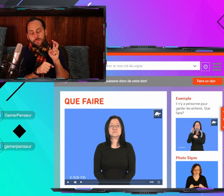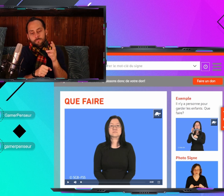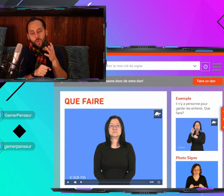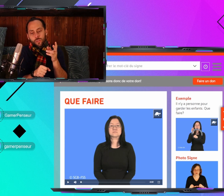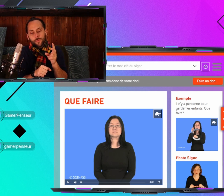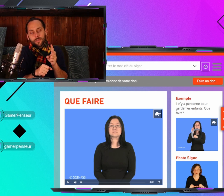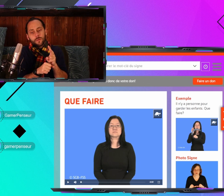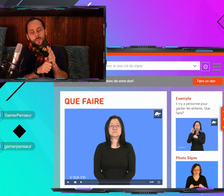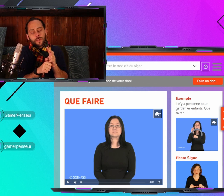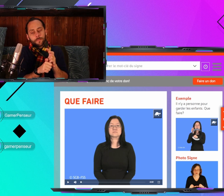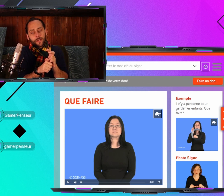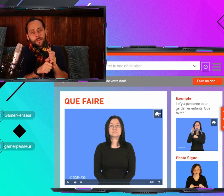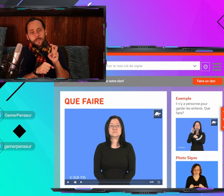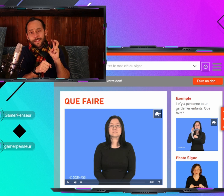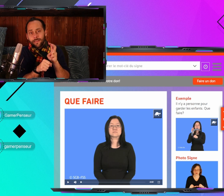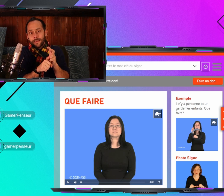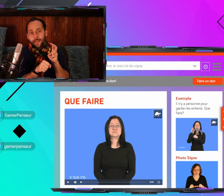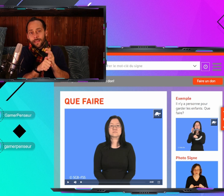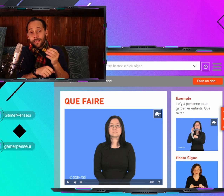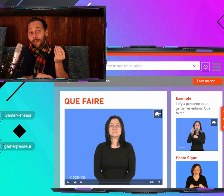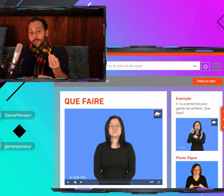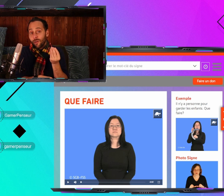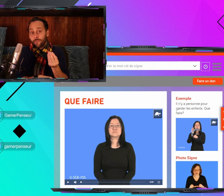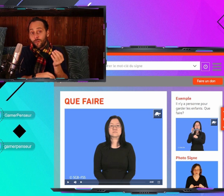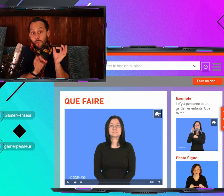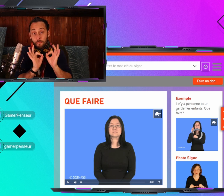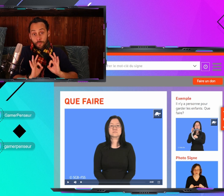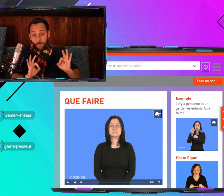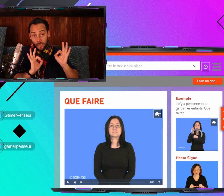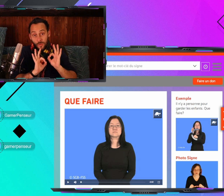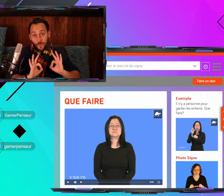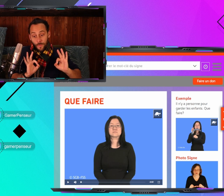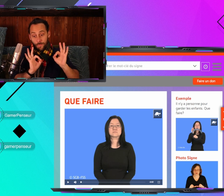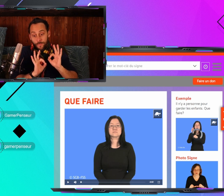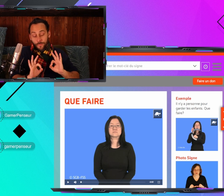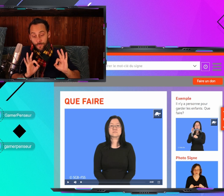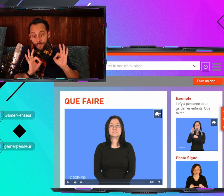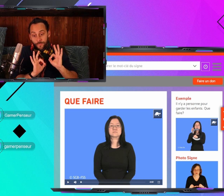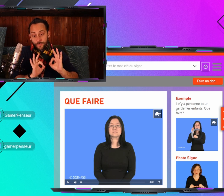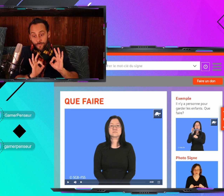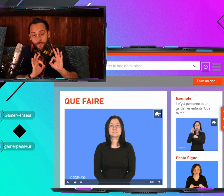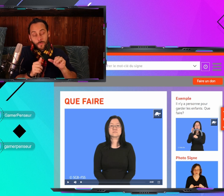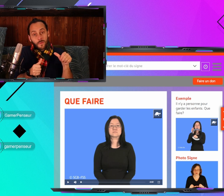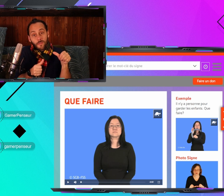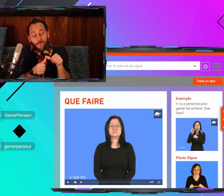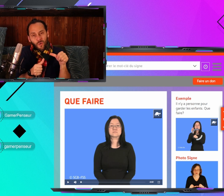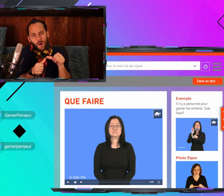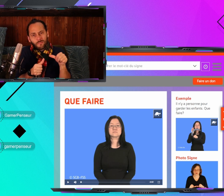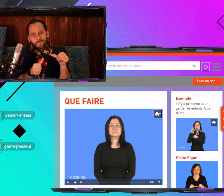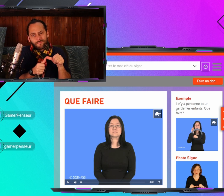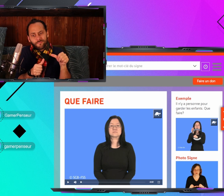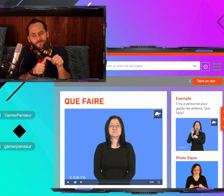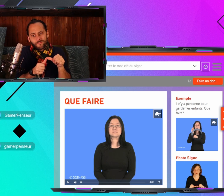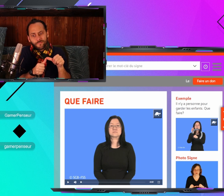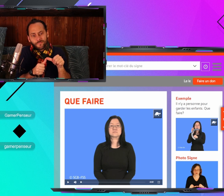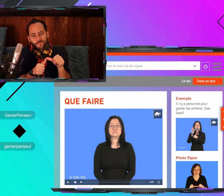Donc logiquement, si elle commence par garder, ça va être garder enfant, personne. C'est quoi?